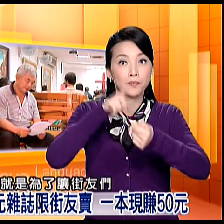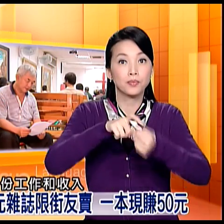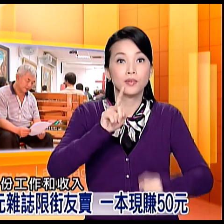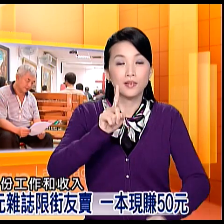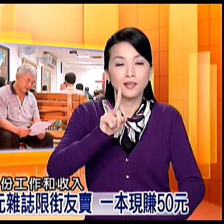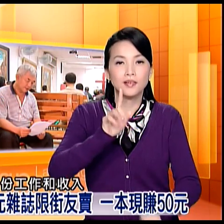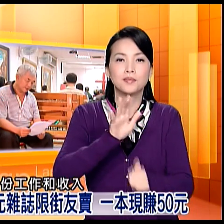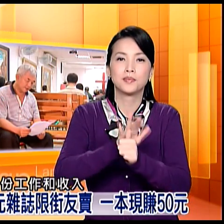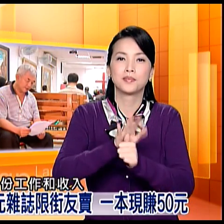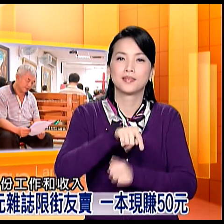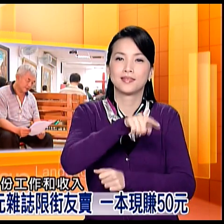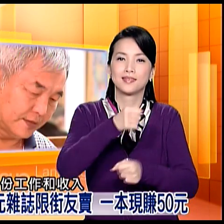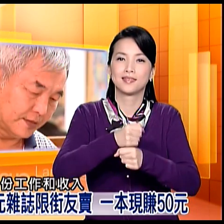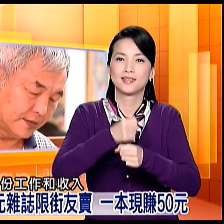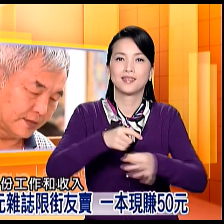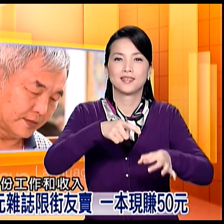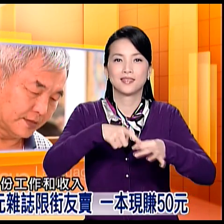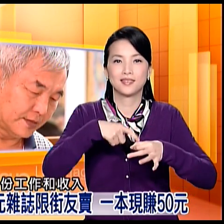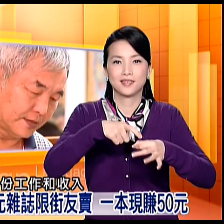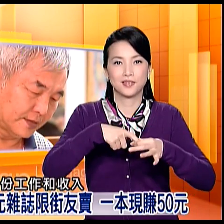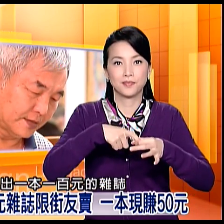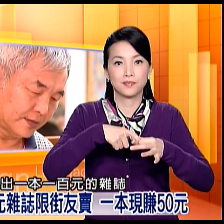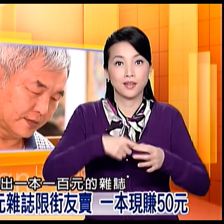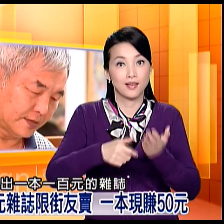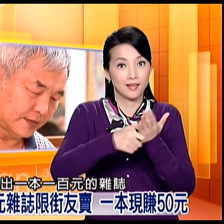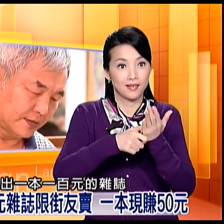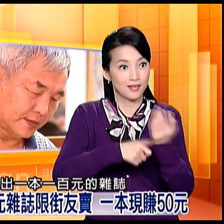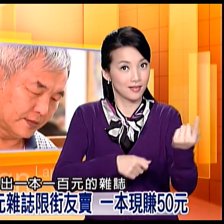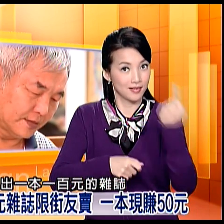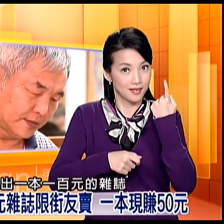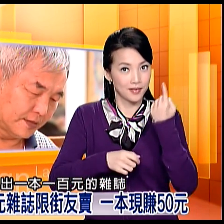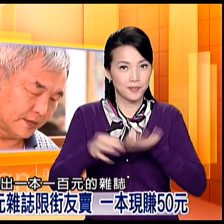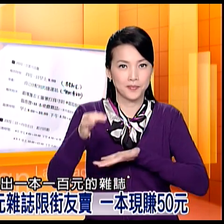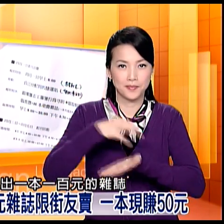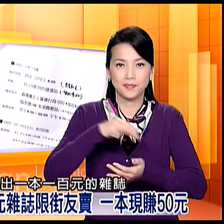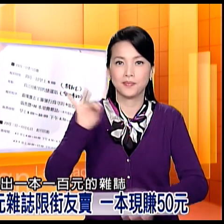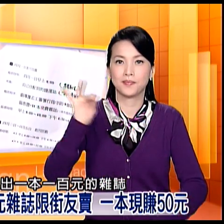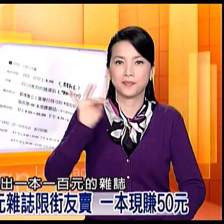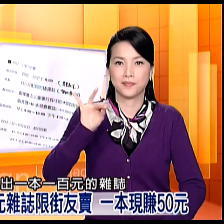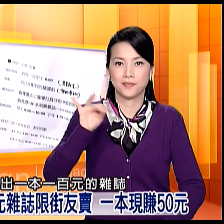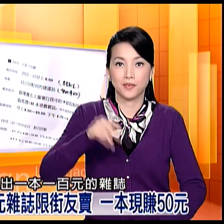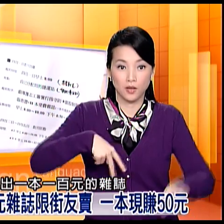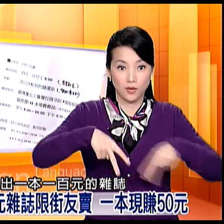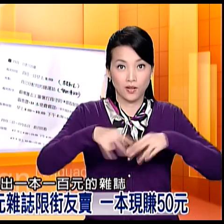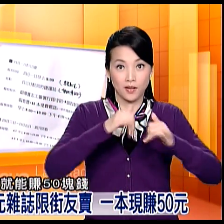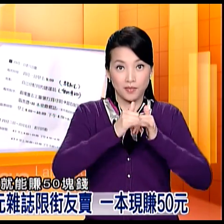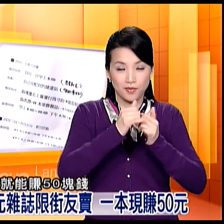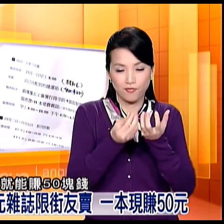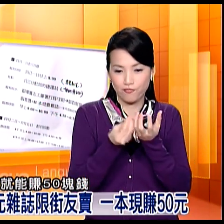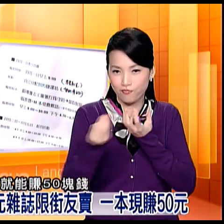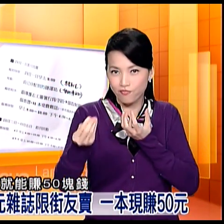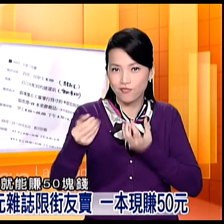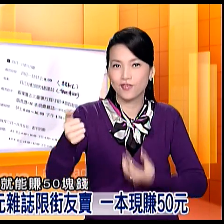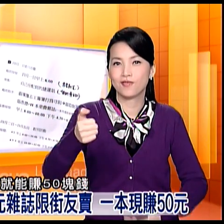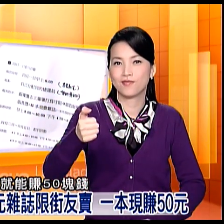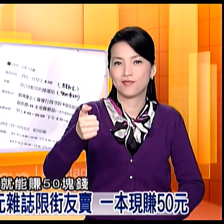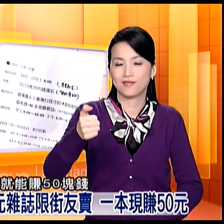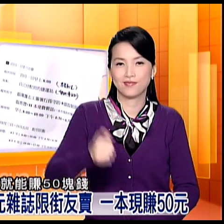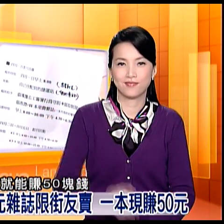工作和收入。只要每卖出一本100块钱的杂志，街友就能够赚到50块钱。